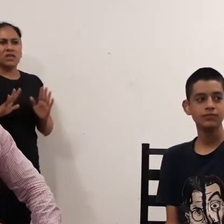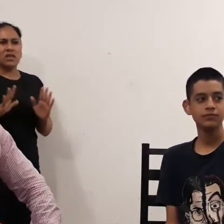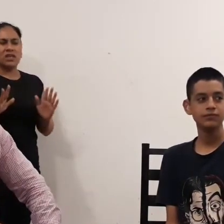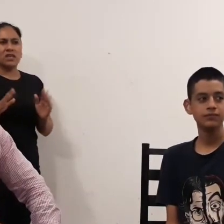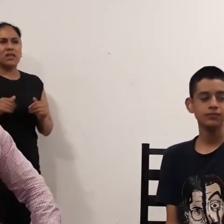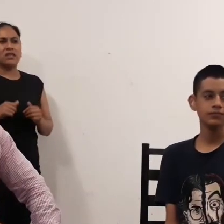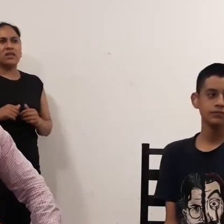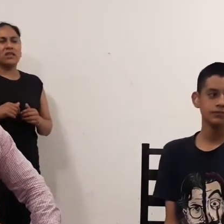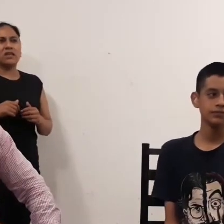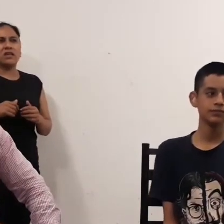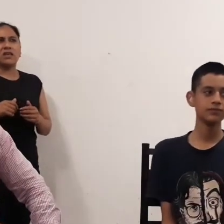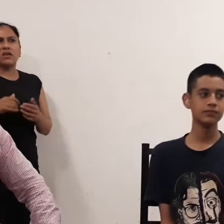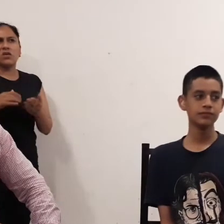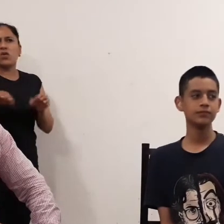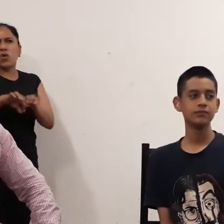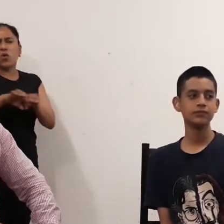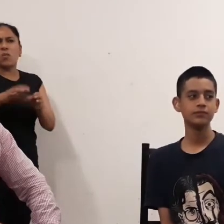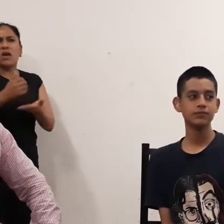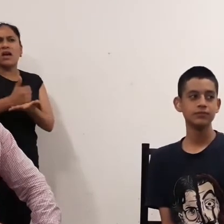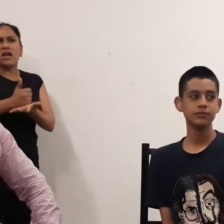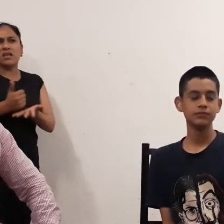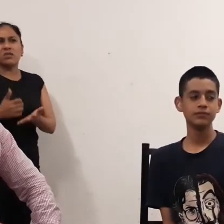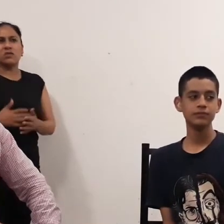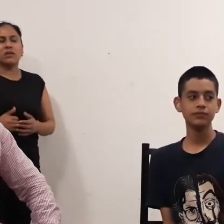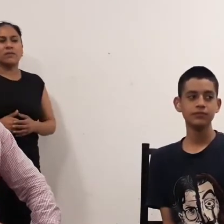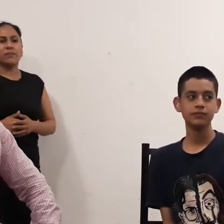momento al atenderlo?